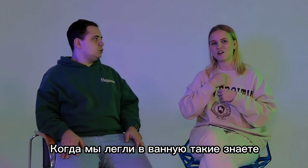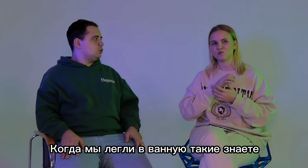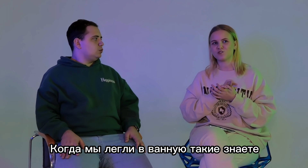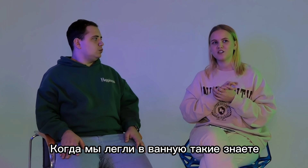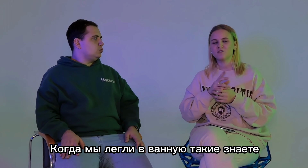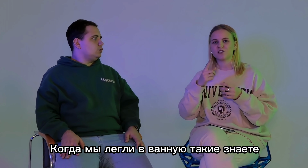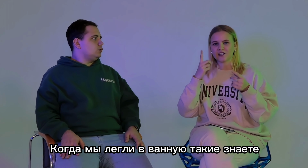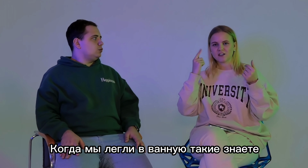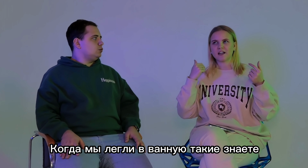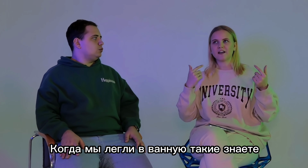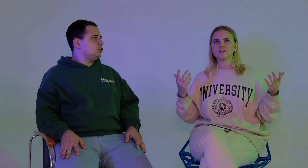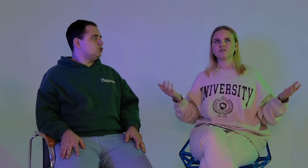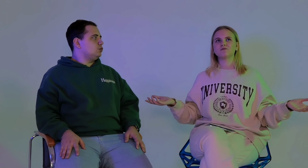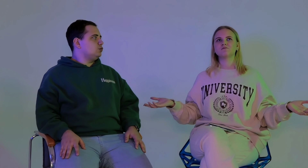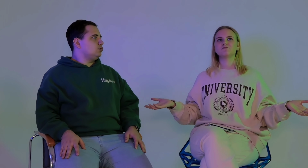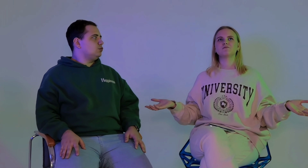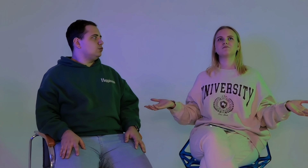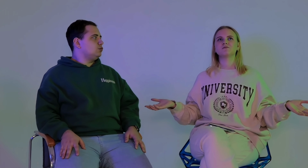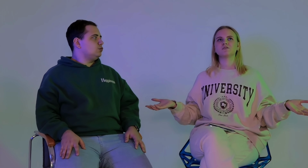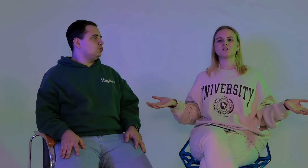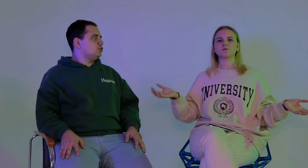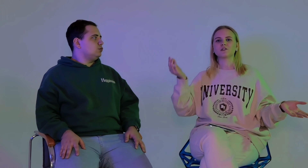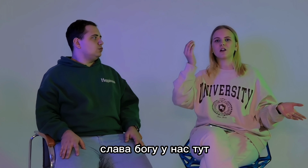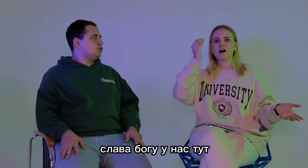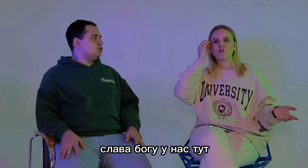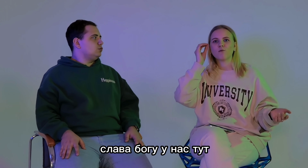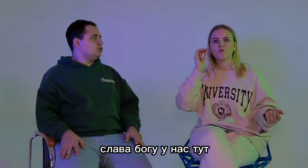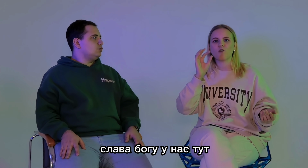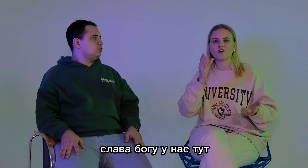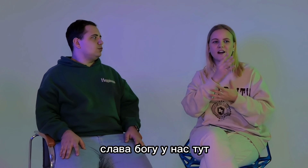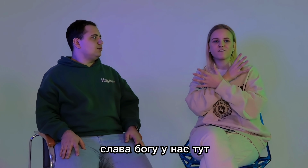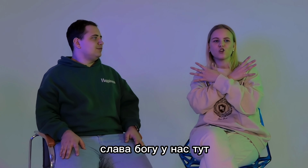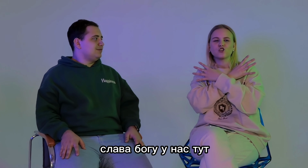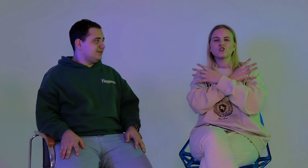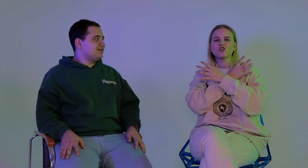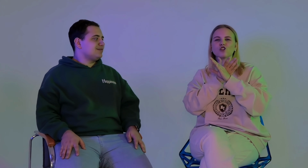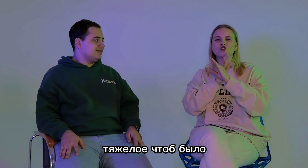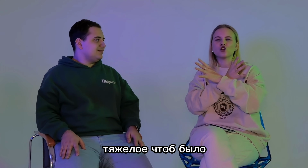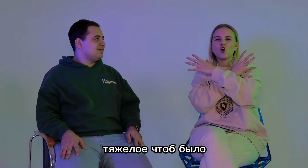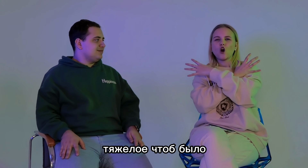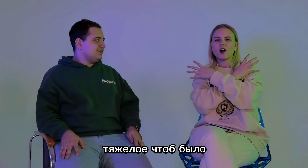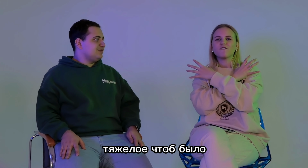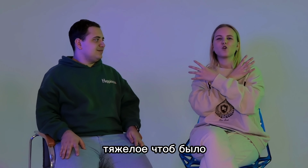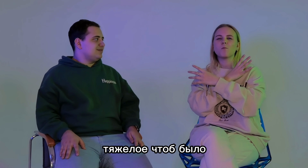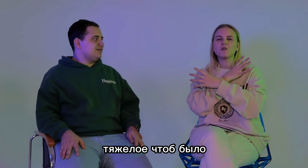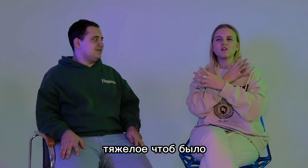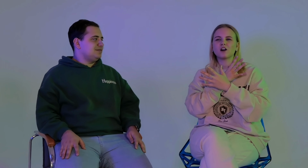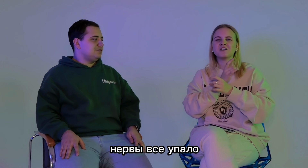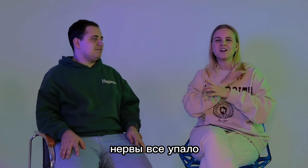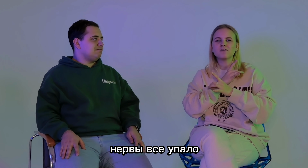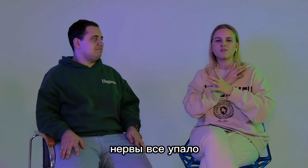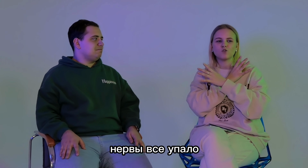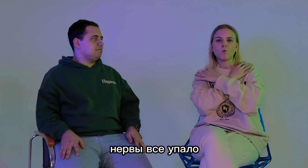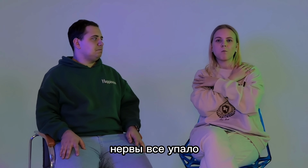ванну, такие, знаете, слава Богу, наше тяжелое все было, нервы все